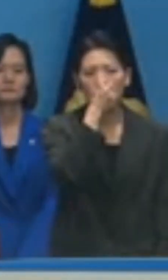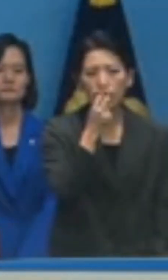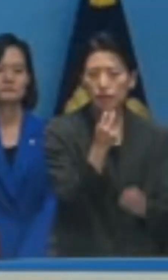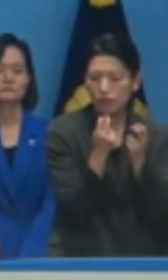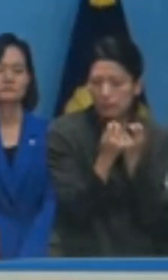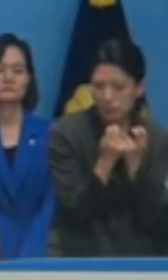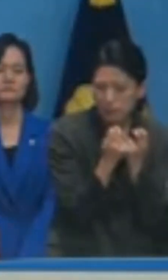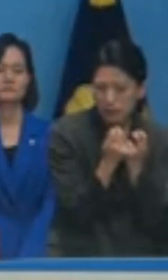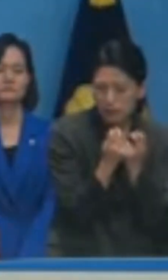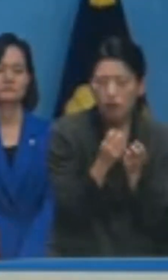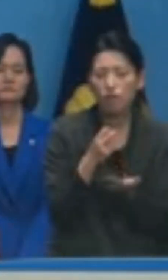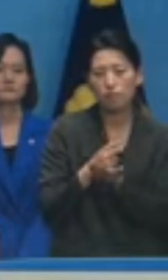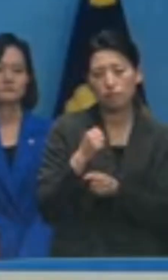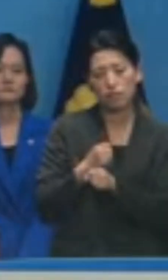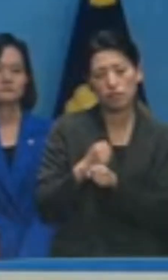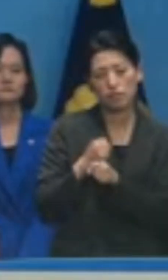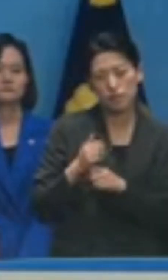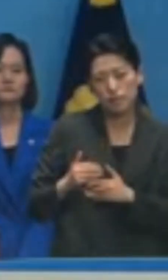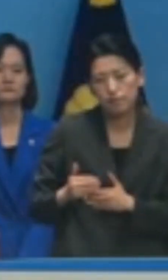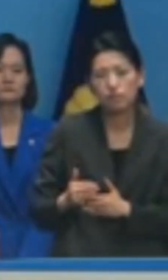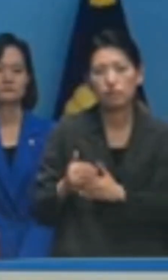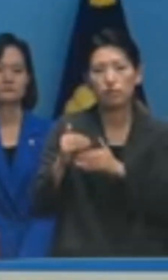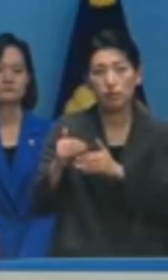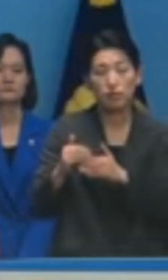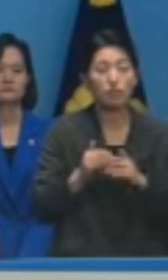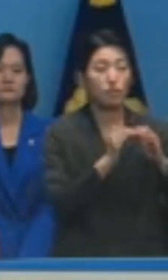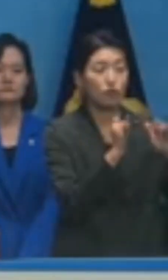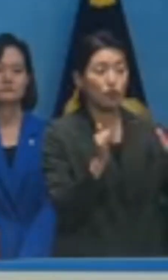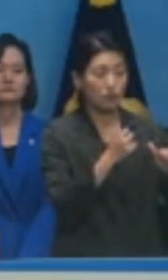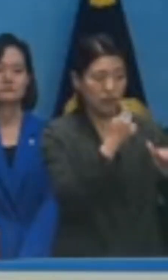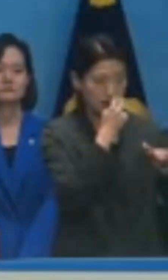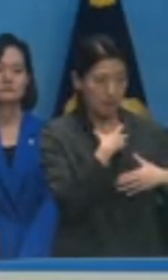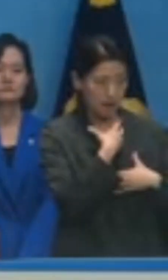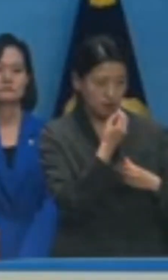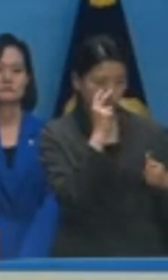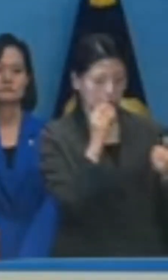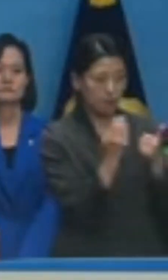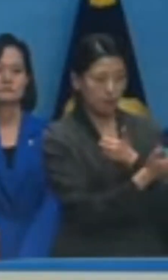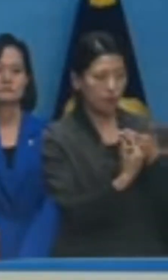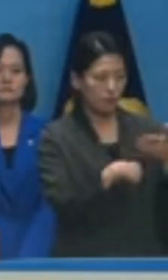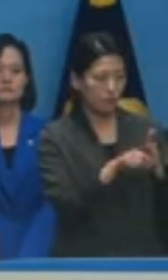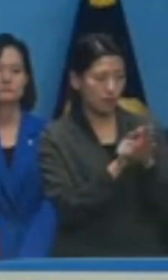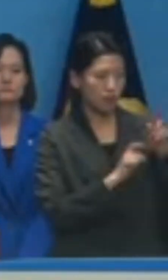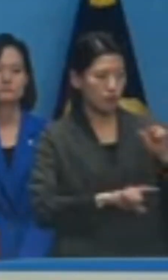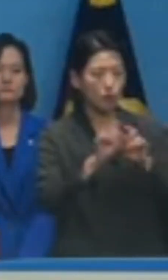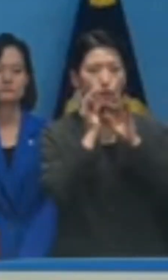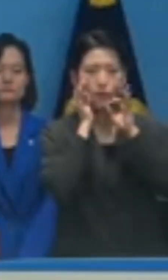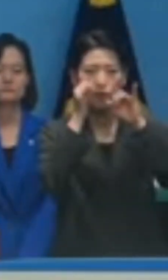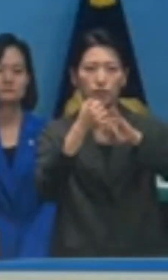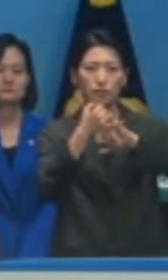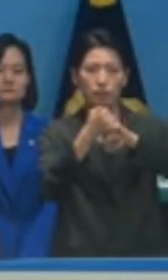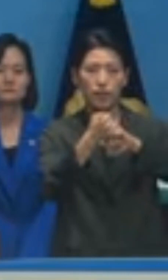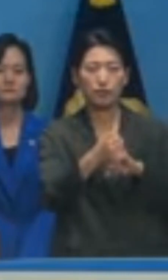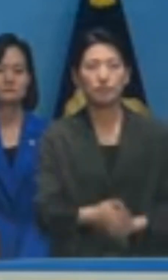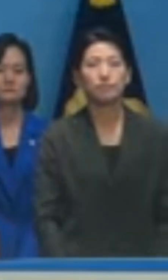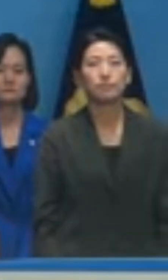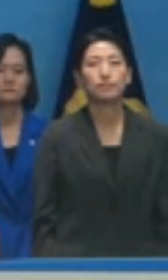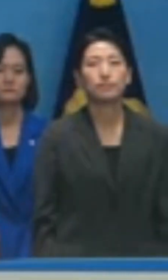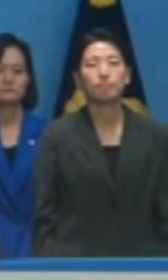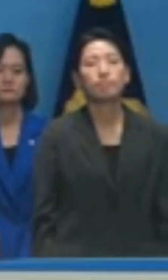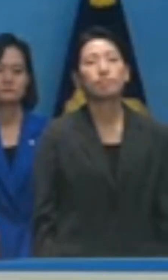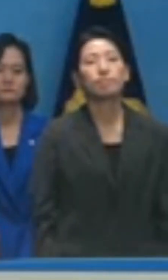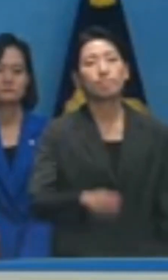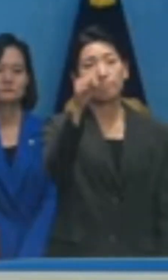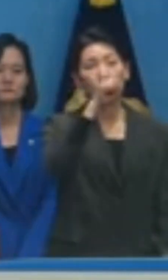제도 개선을 추진해 국민의 생명과 안전을 지키는 데 한치의 소홀함이 없도록 하겠습니다. 더 이상 광명